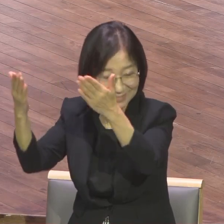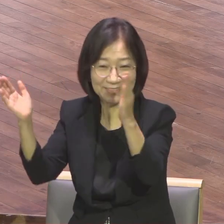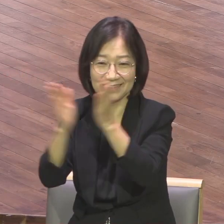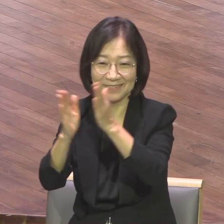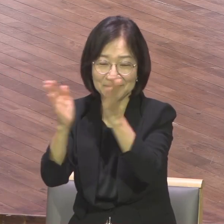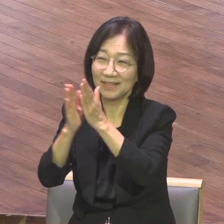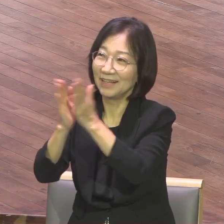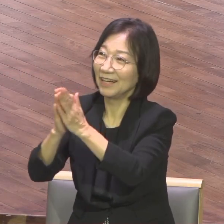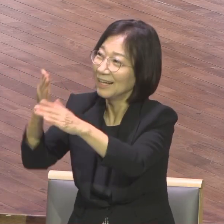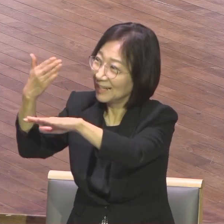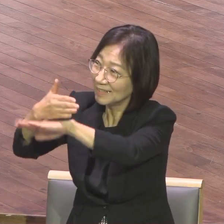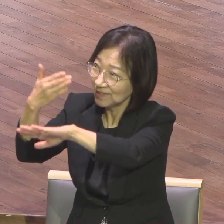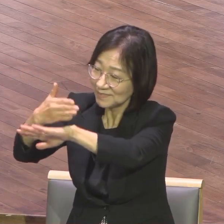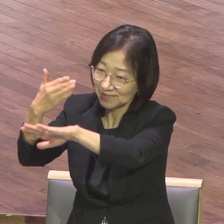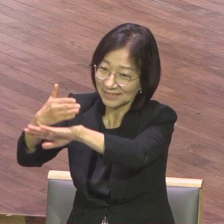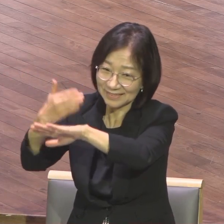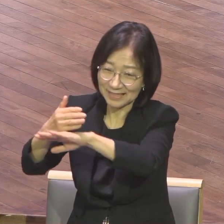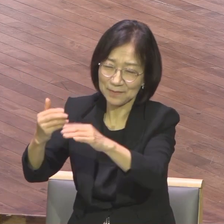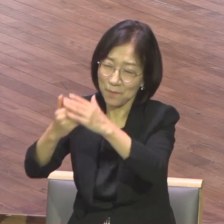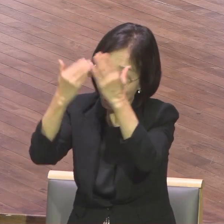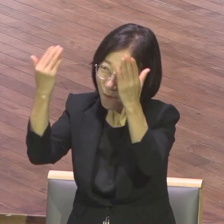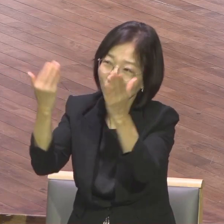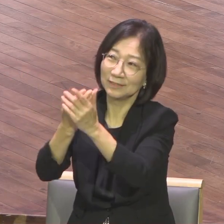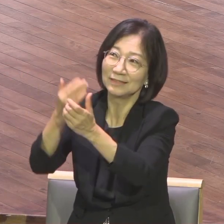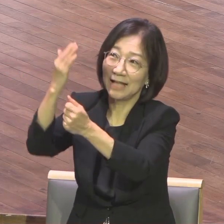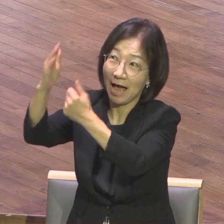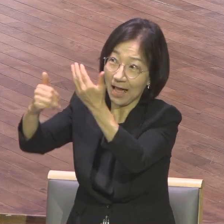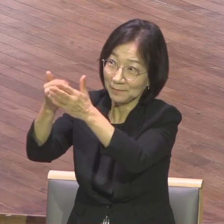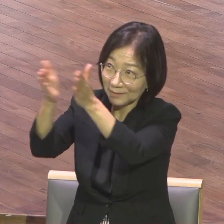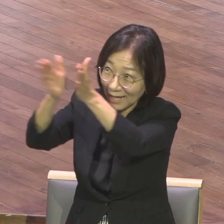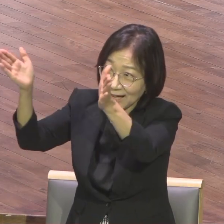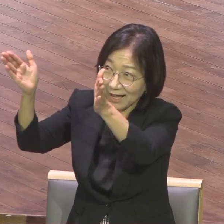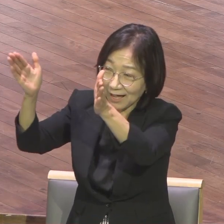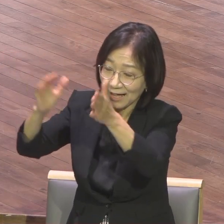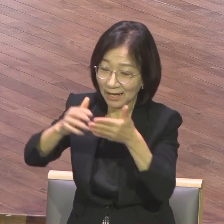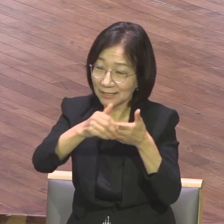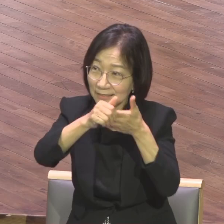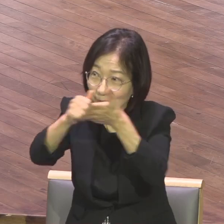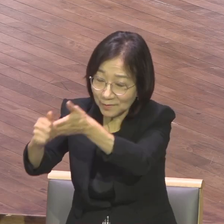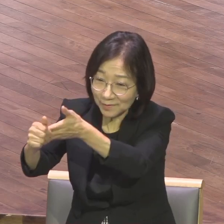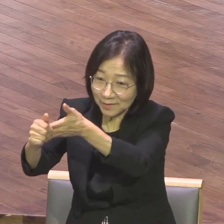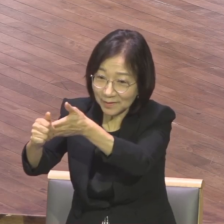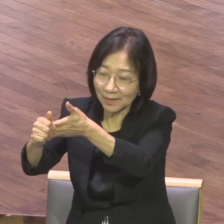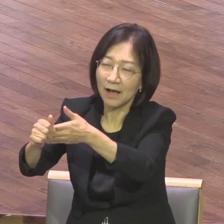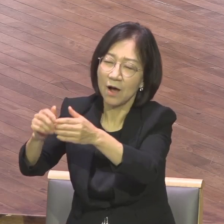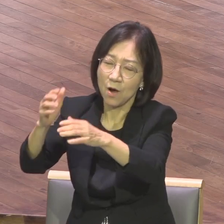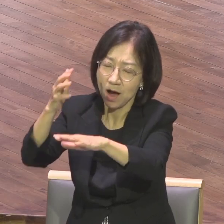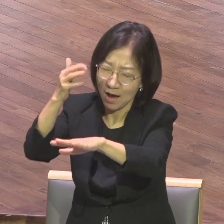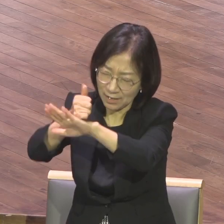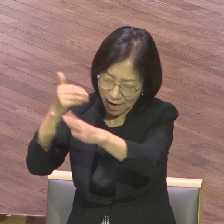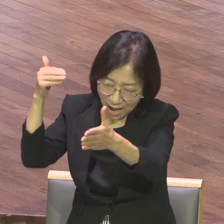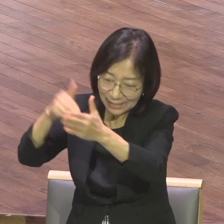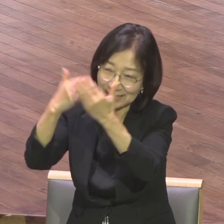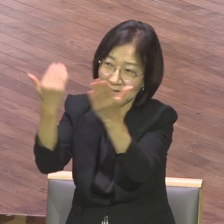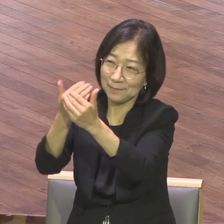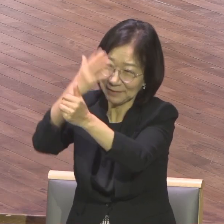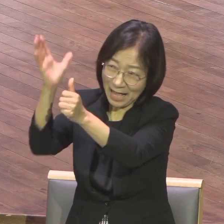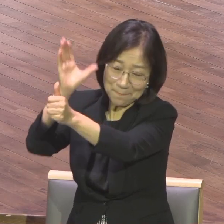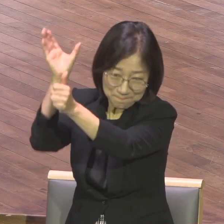하나님 감사합니다. 모든 걸 하나님이 시작하셨고 하나님이 진행하시고 하나님이 마무리하실 것입니다.